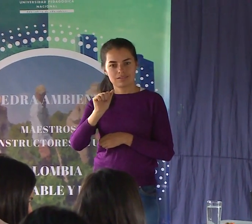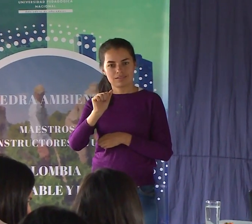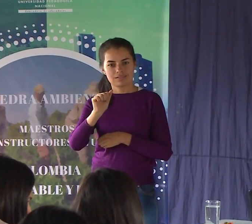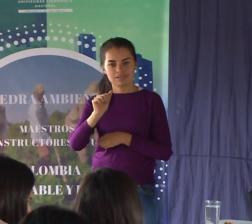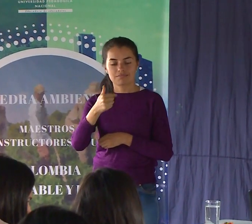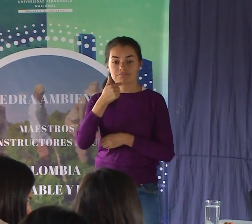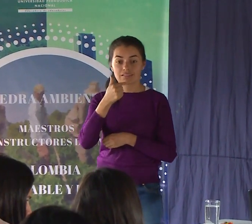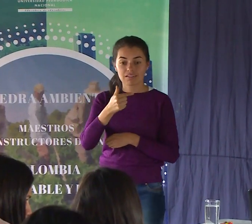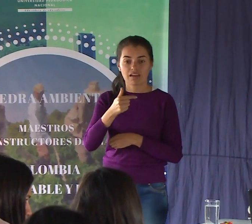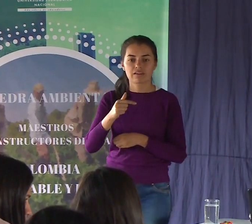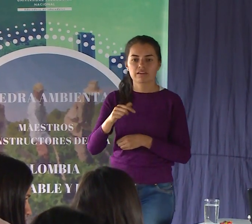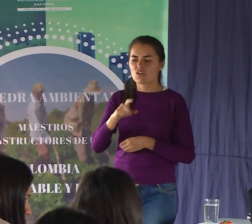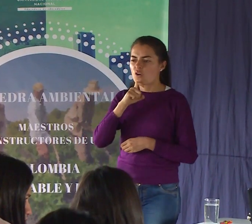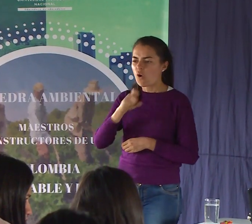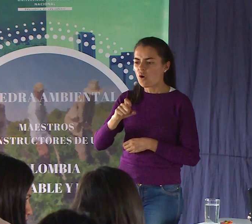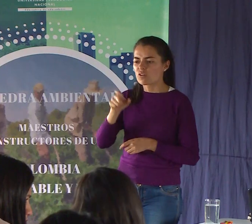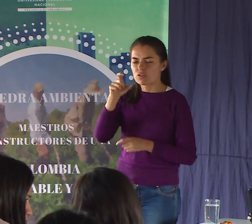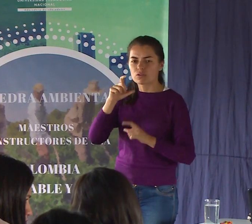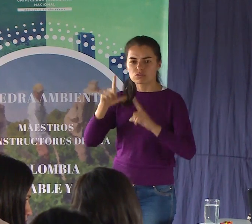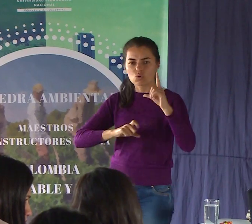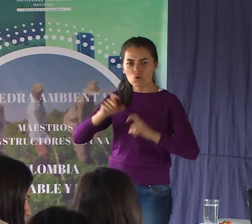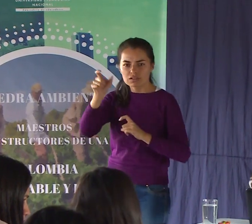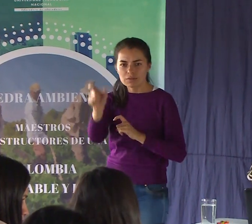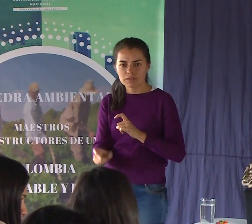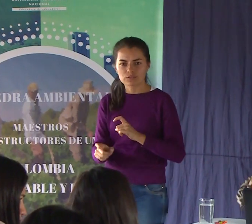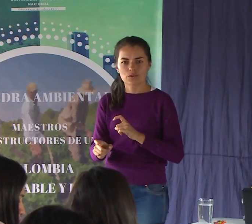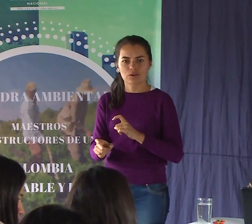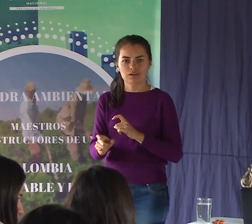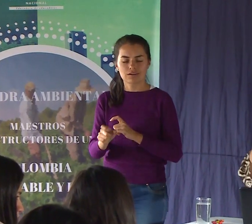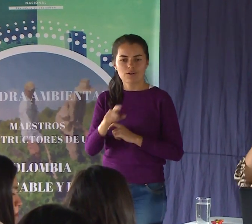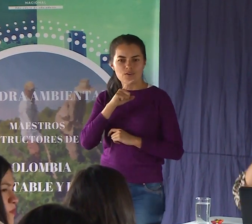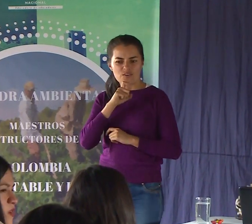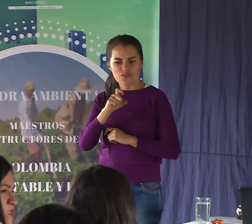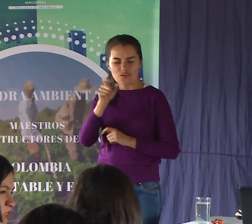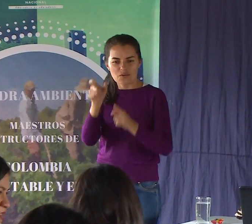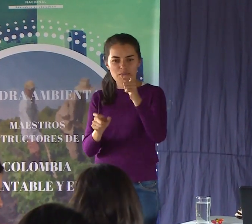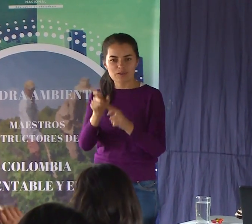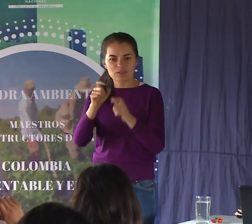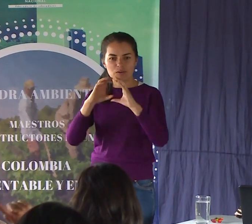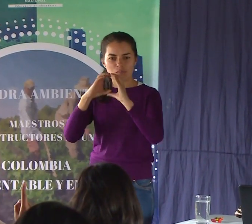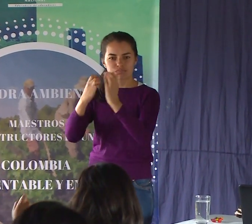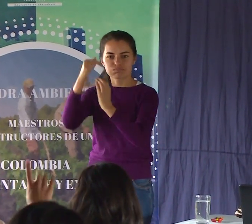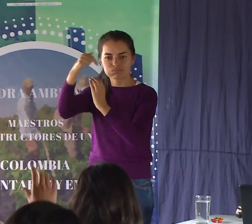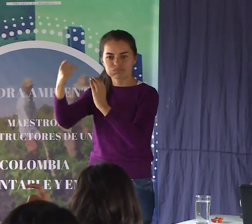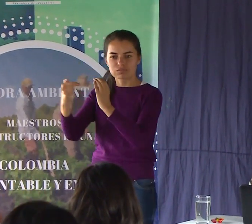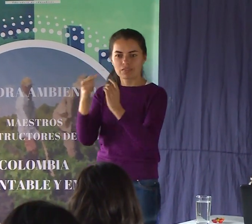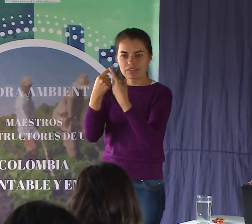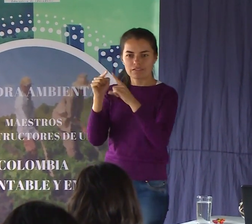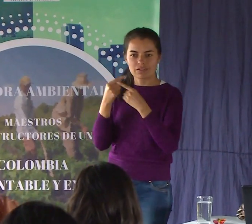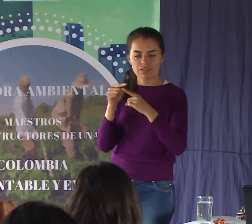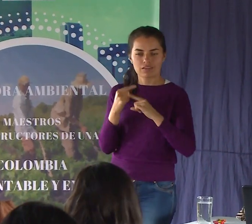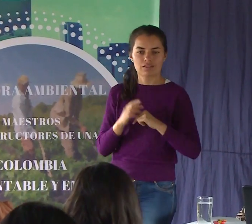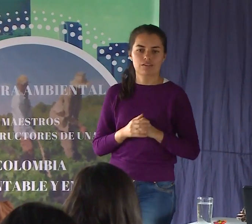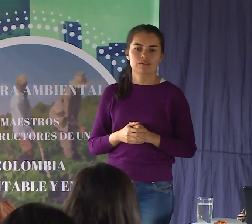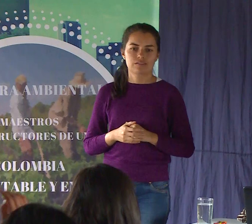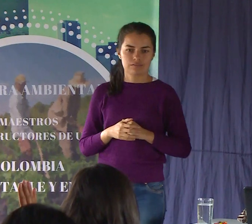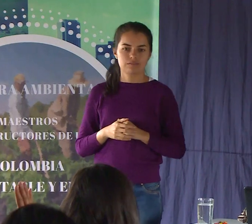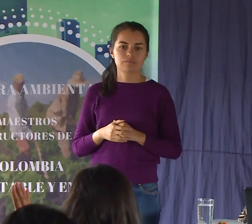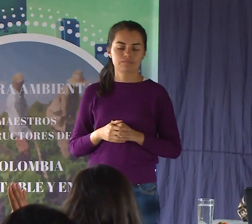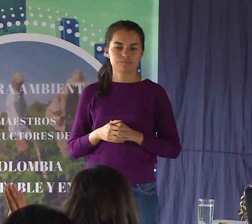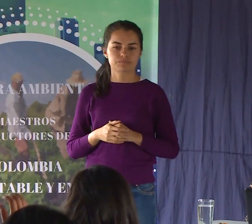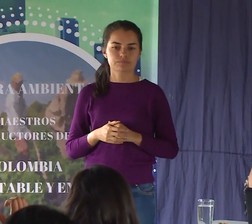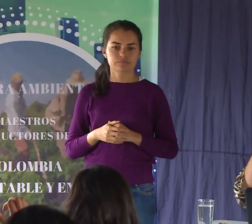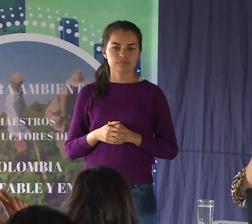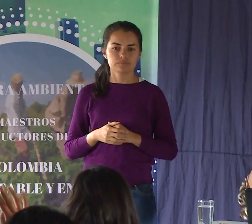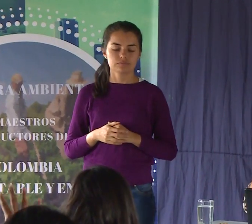a los turistas, aquí no queremos turistas. Con esas experiencias y un poco algo, digamos, detrás,